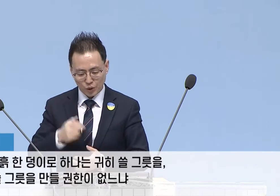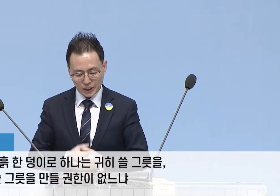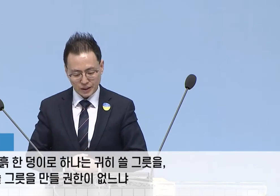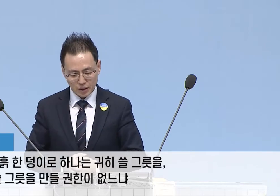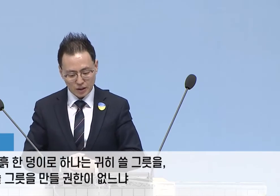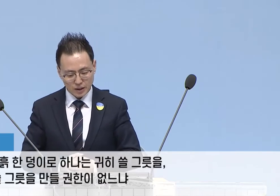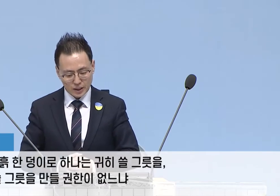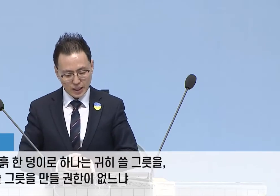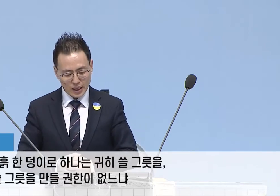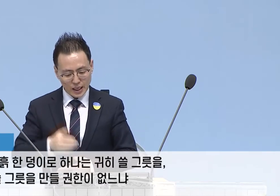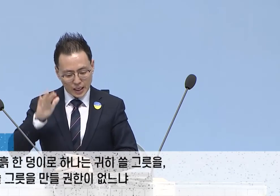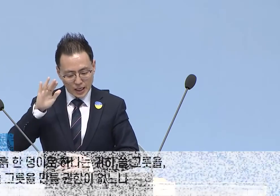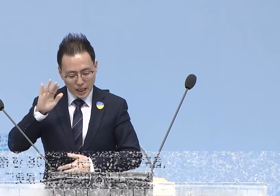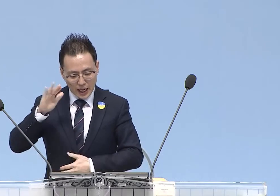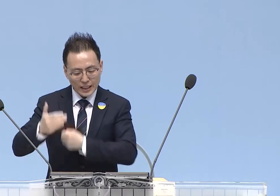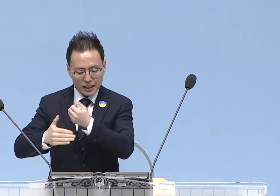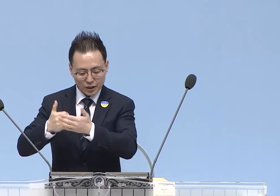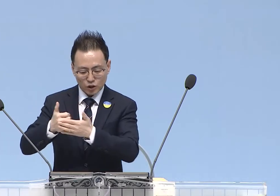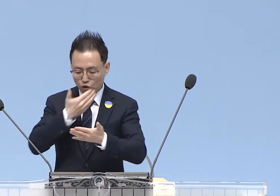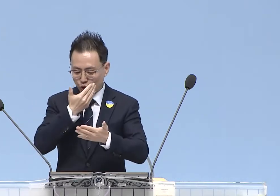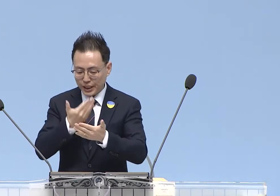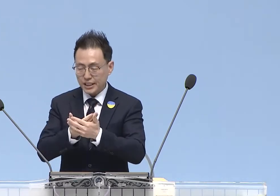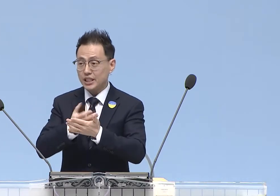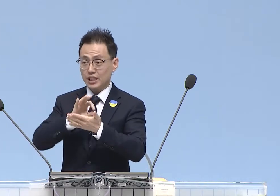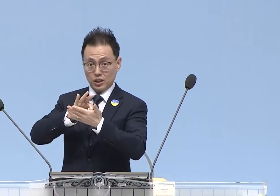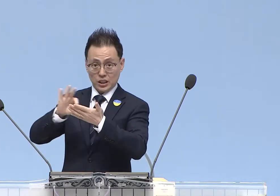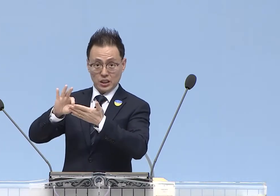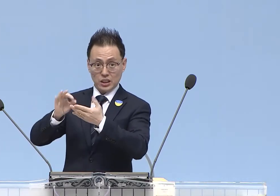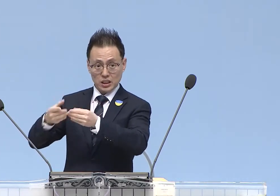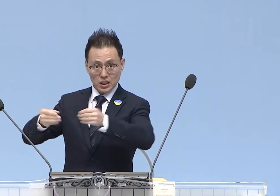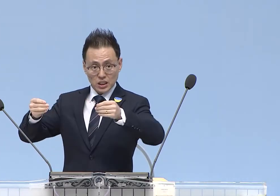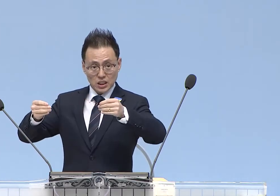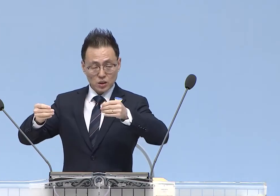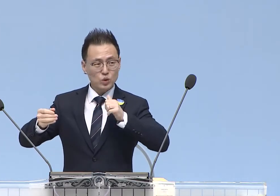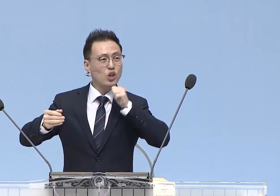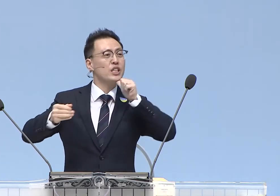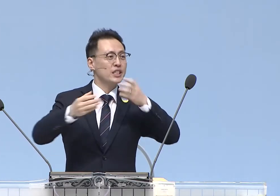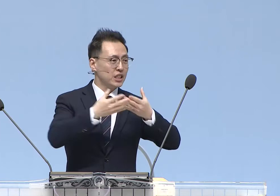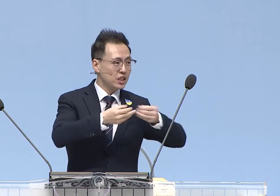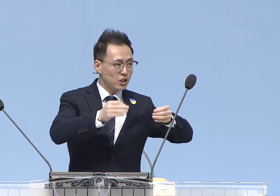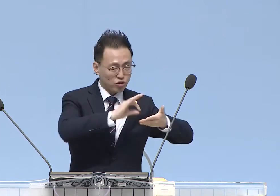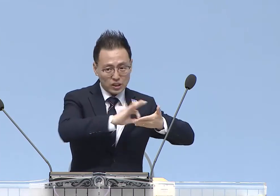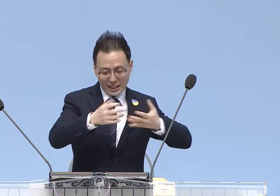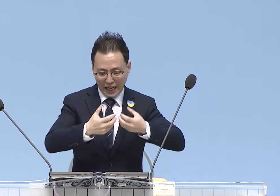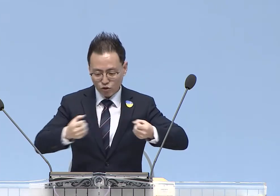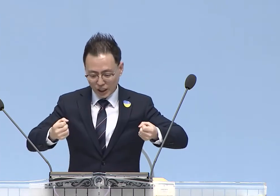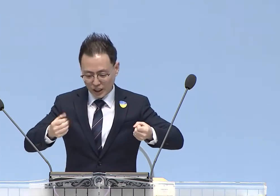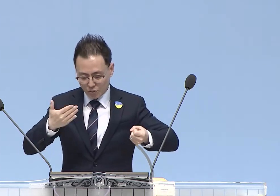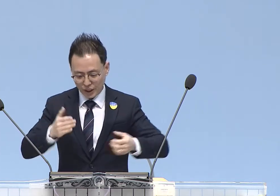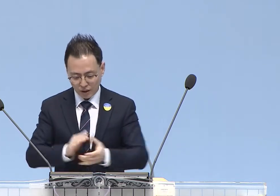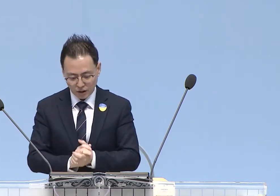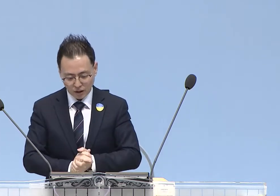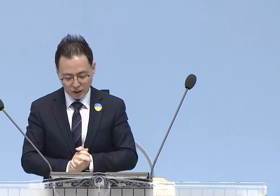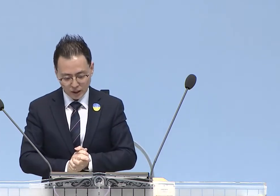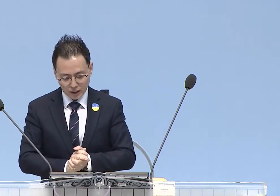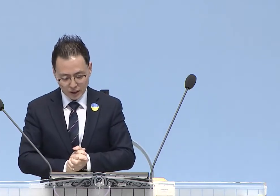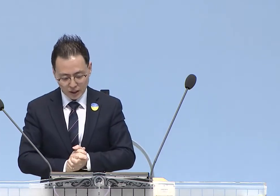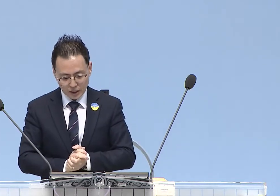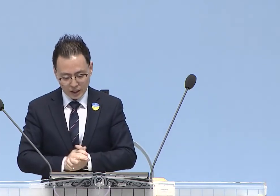모르겠어요. 하나님께서 귀 쓰시는 그릇, 또 천이 쓰시는 그릇을 나누기 있기 때문에요.